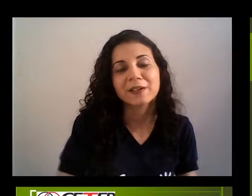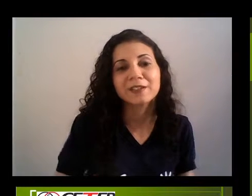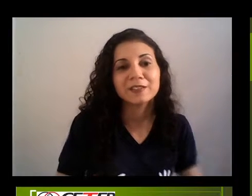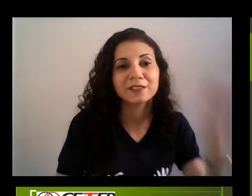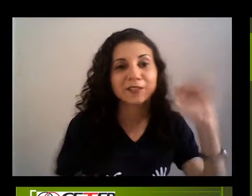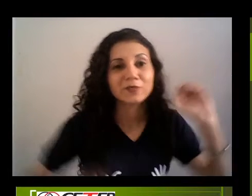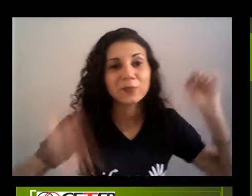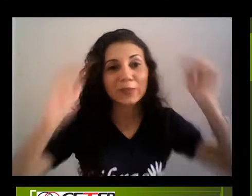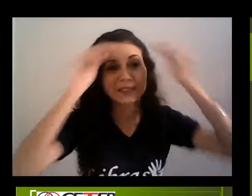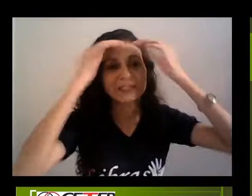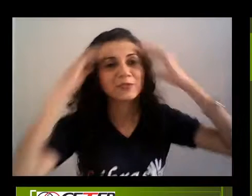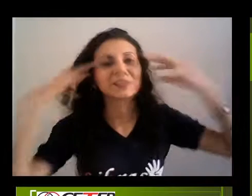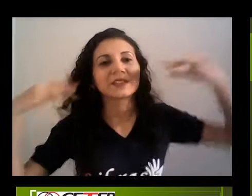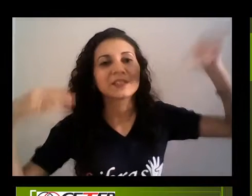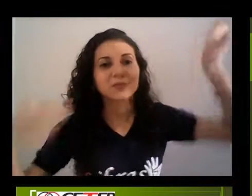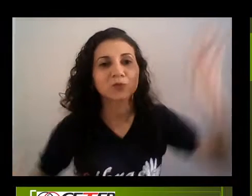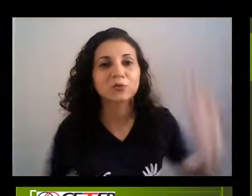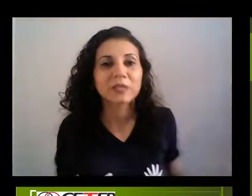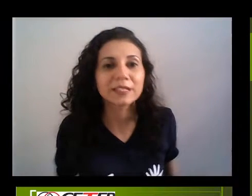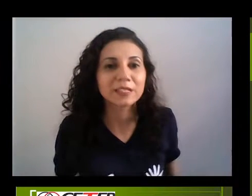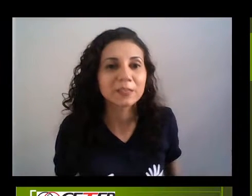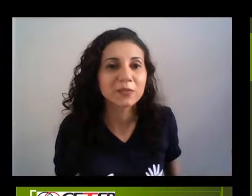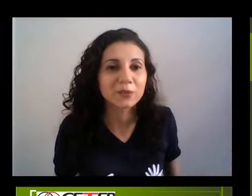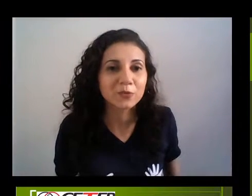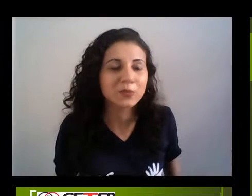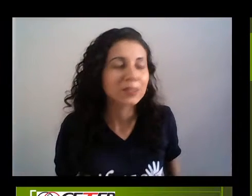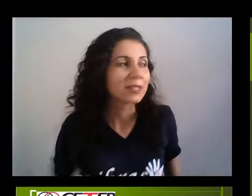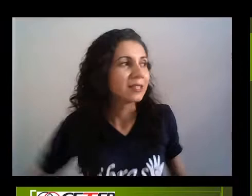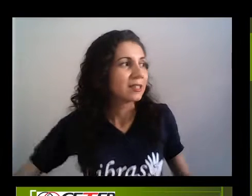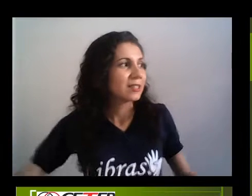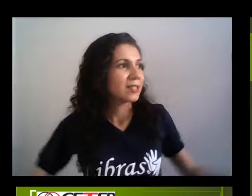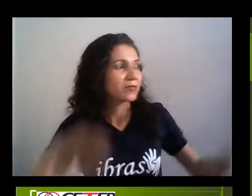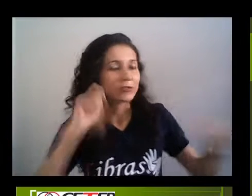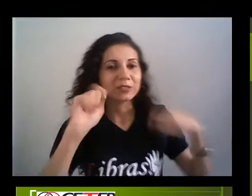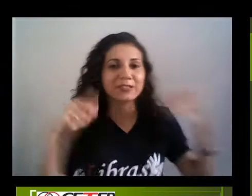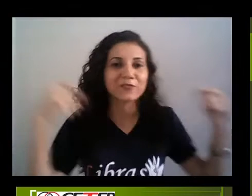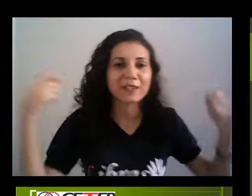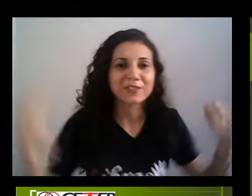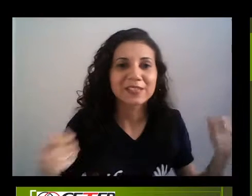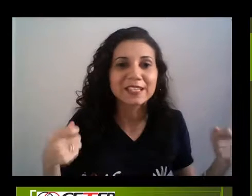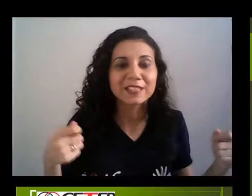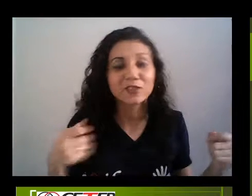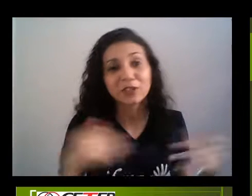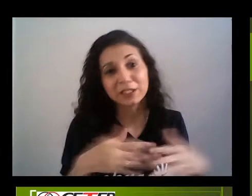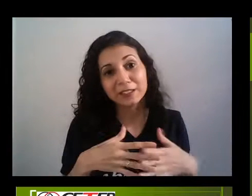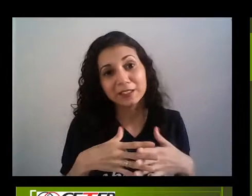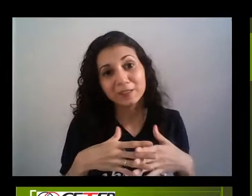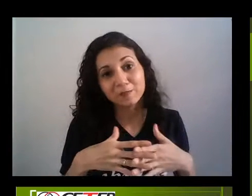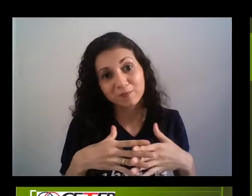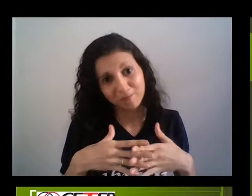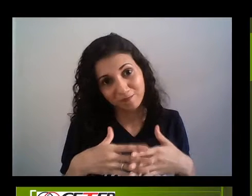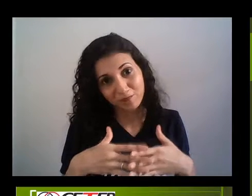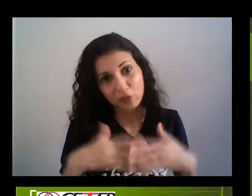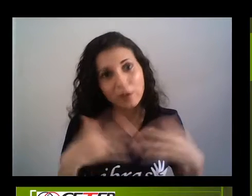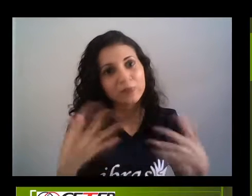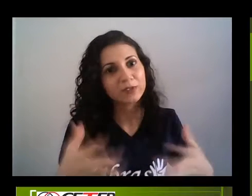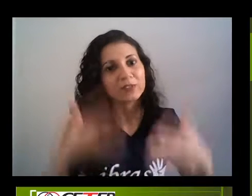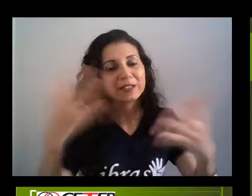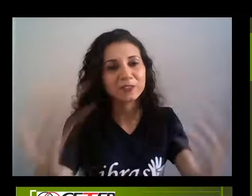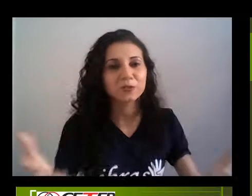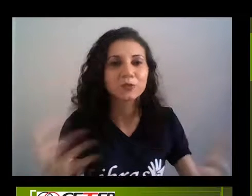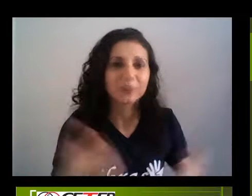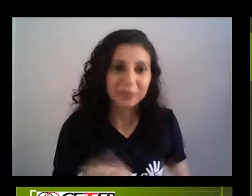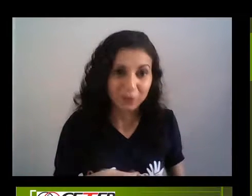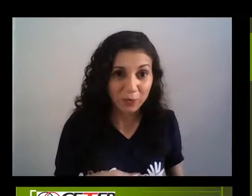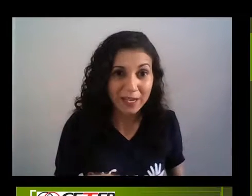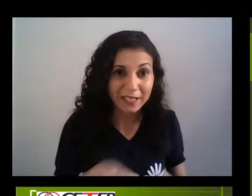acaba, então eu aprendi Libras aqui, tem um surdo ali na minha rua, e aí eu vou tentar falar com ele, só que só vai funcionar